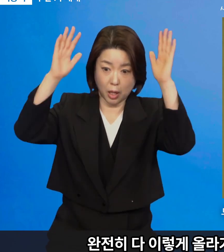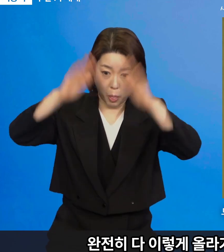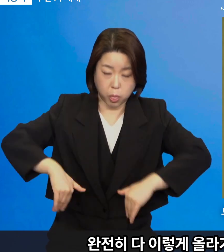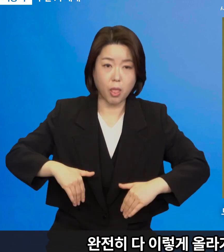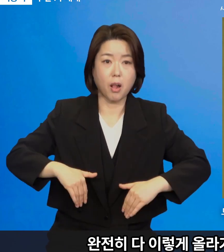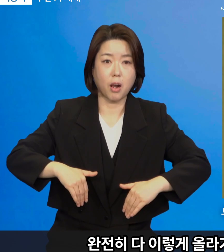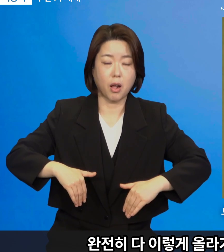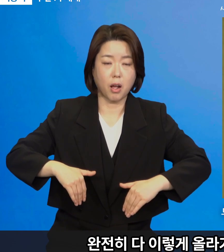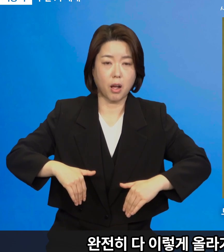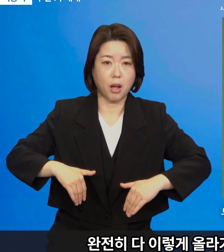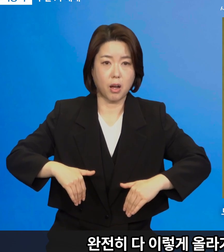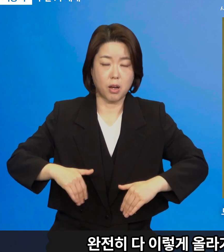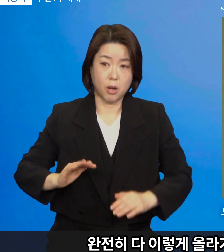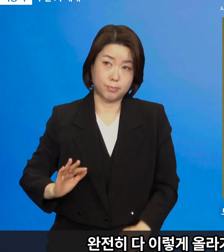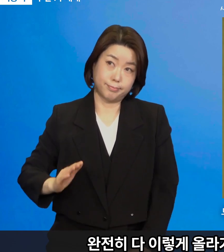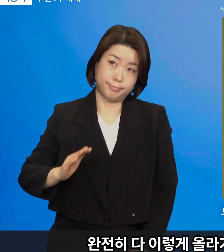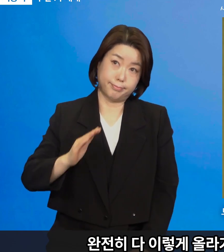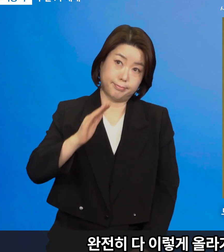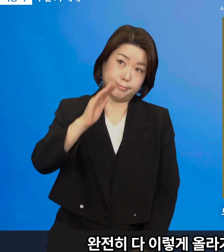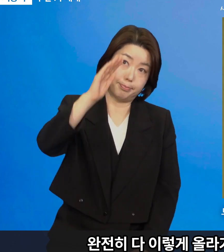이렇게 올라가다가 팍 꺼지는 거예요.